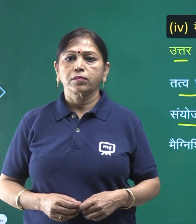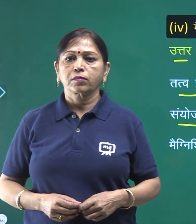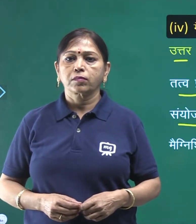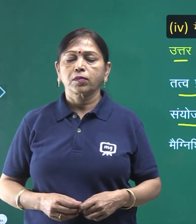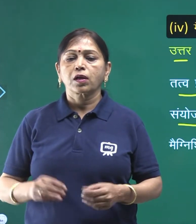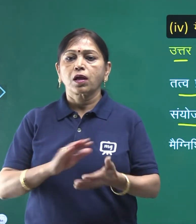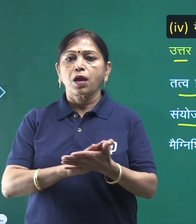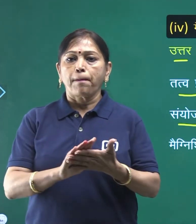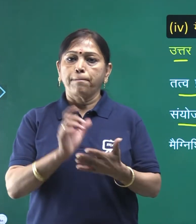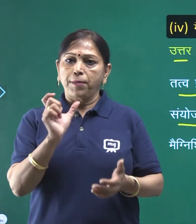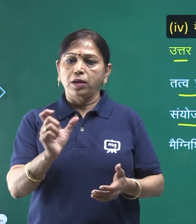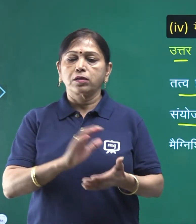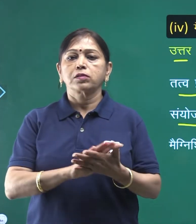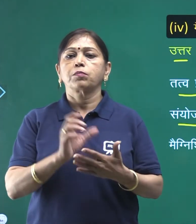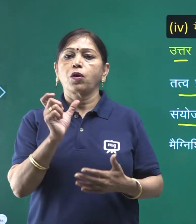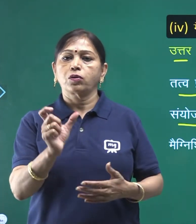का सूत्र हुआ